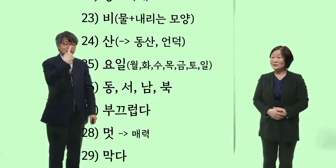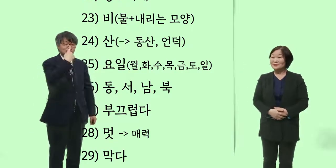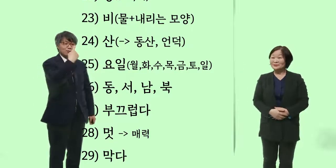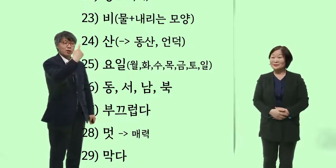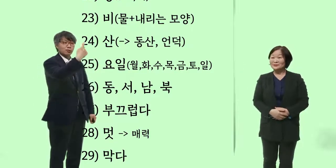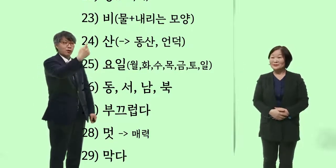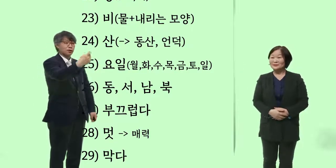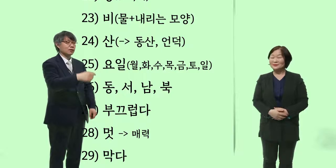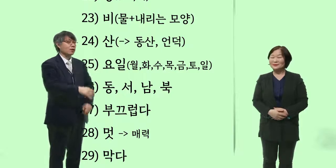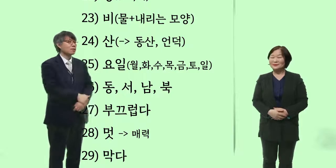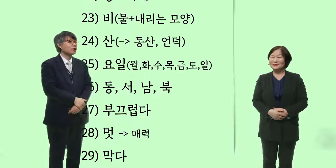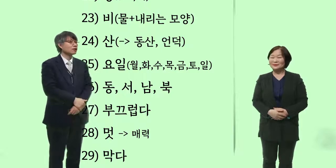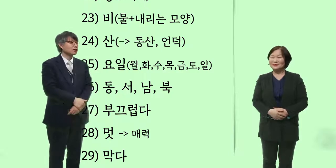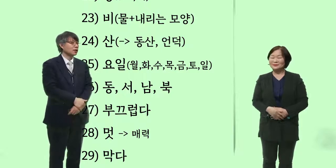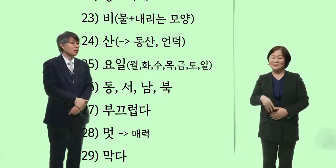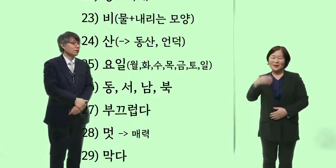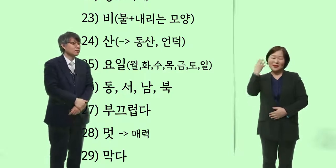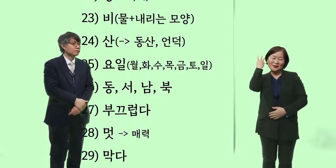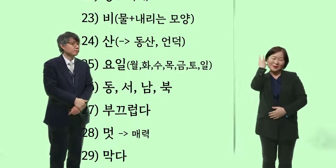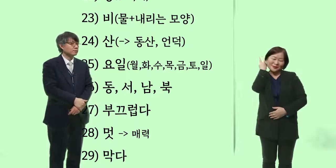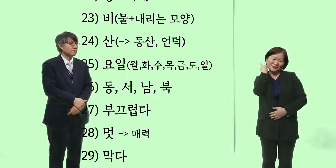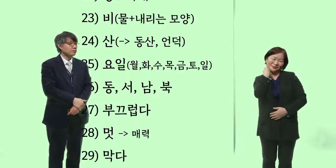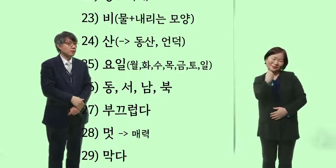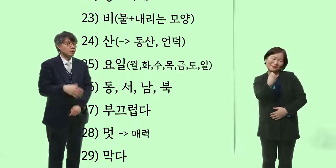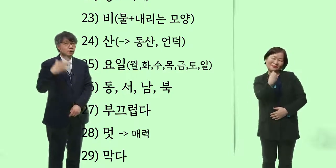느낌. 매력은 어떻게 할까요?